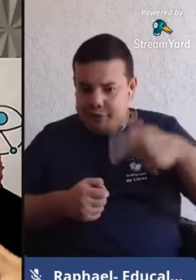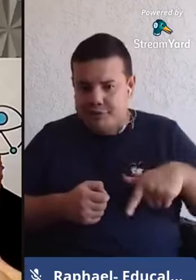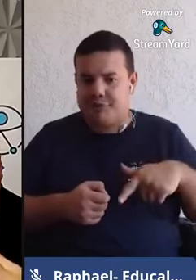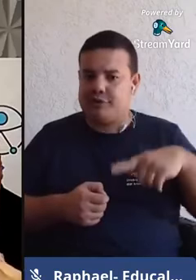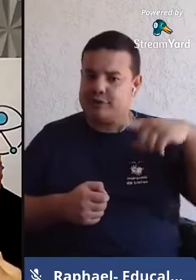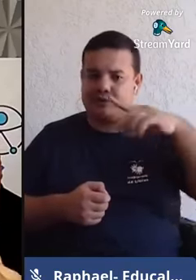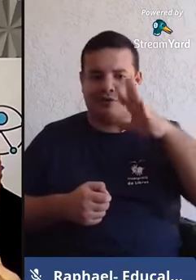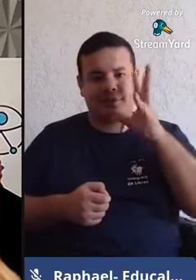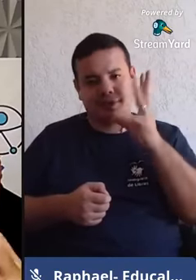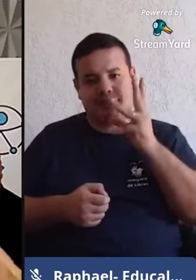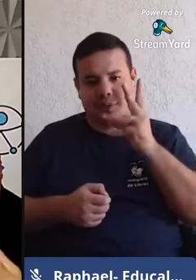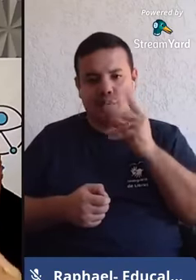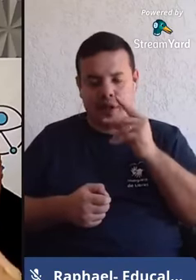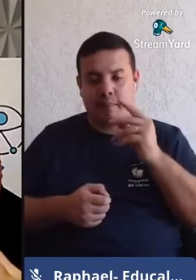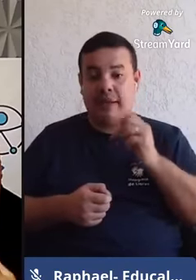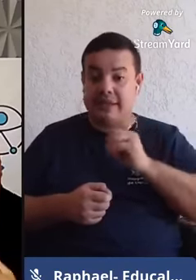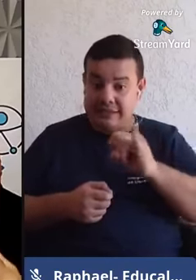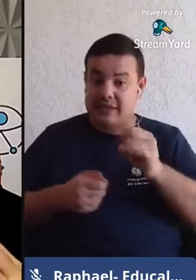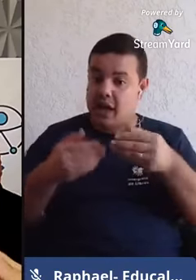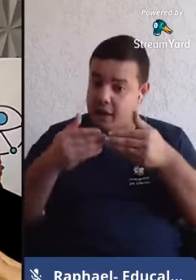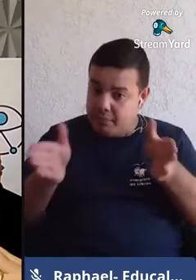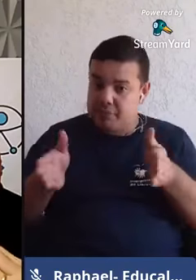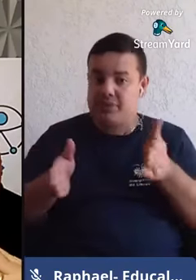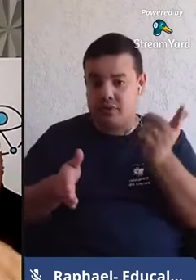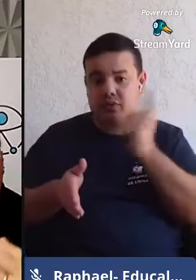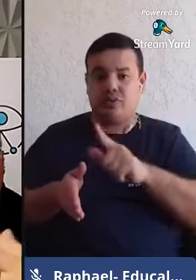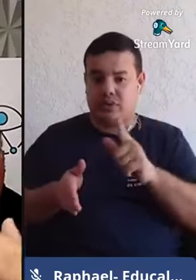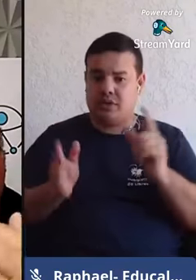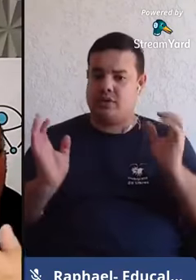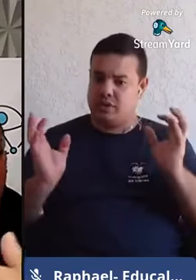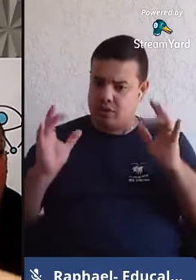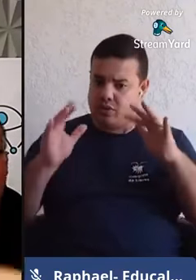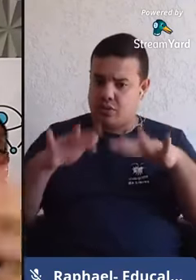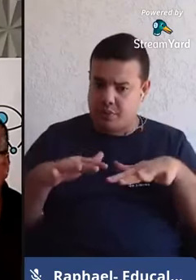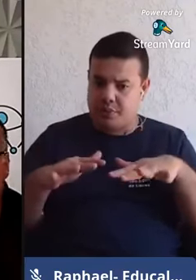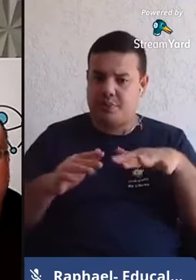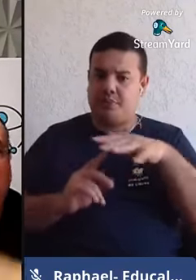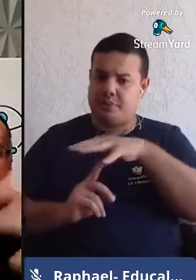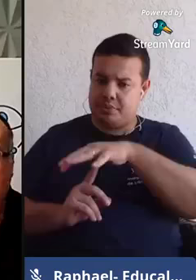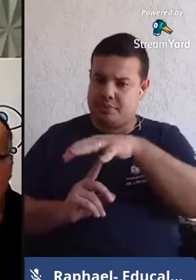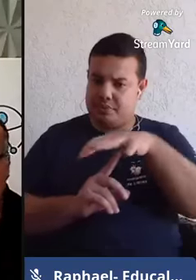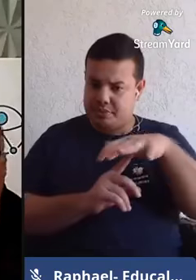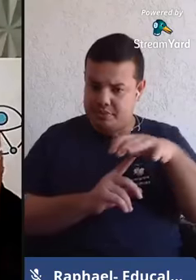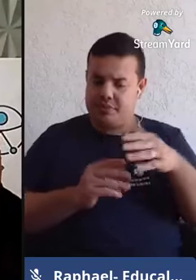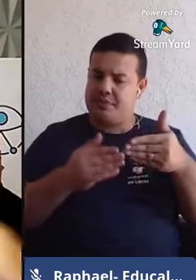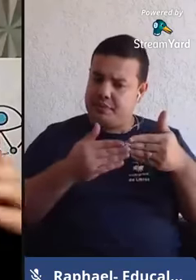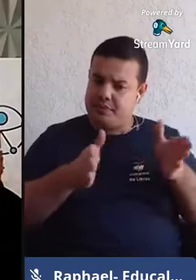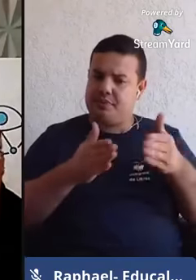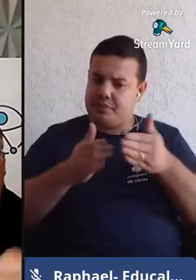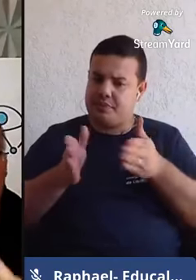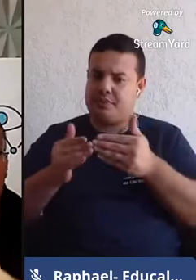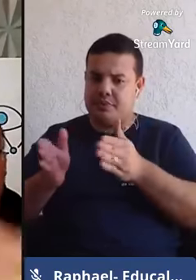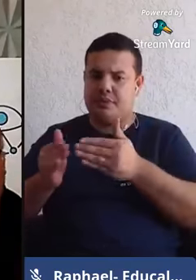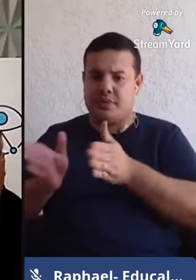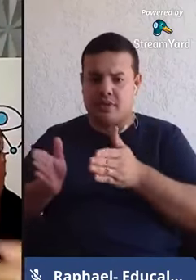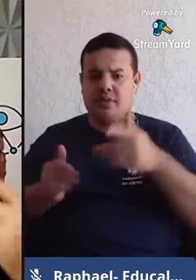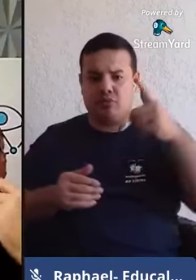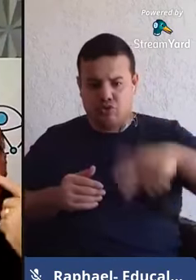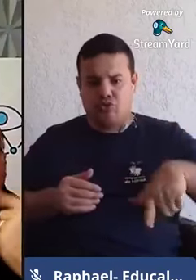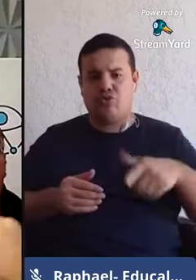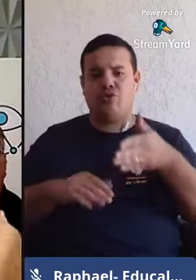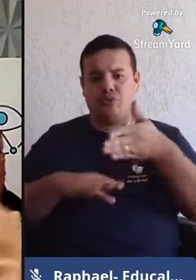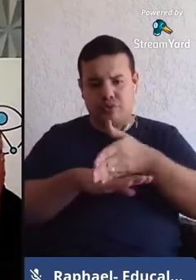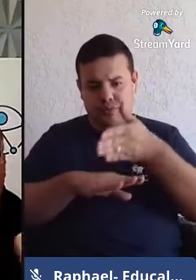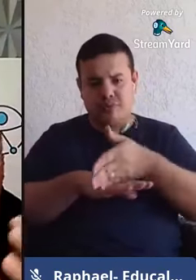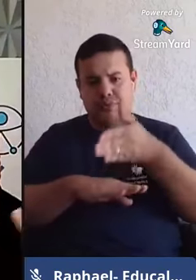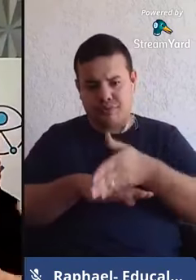dentro do possível e do racional, voltar o mercado, abrir portas, começar a funcionar de novo, o pessoal ir para a rua outra vez,